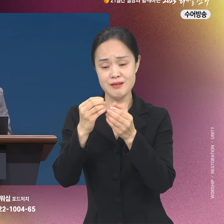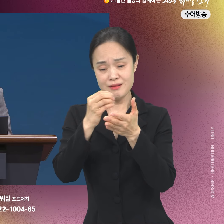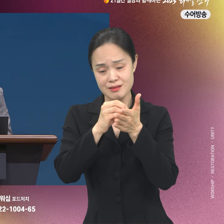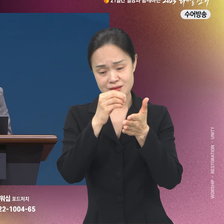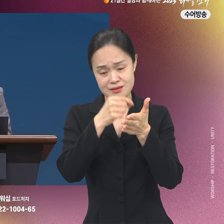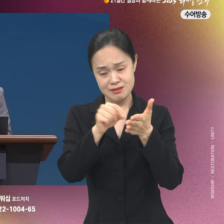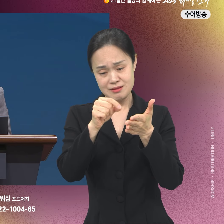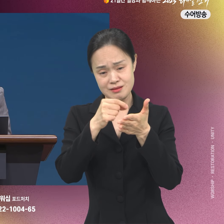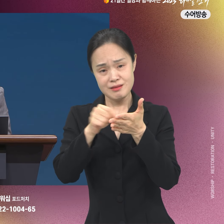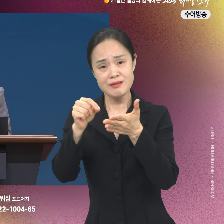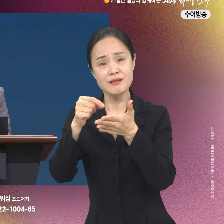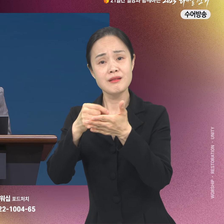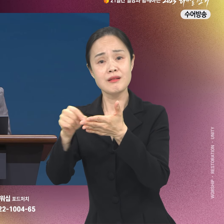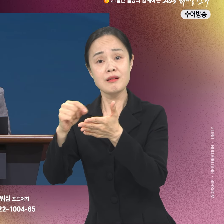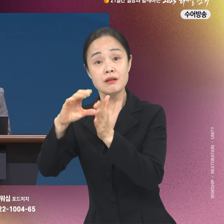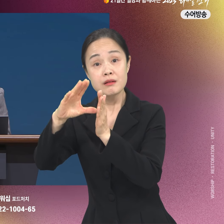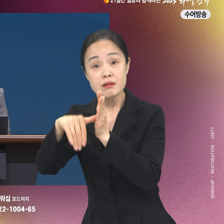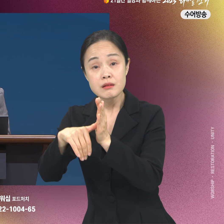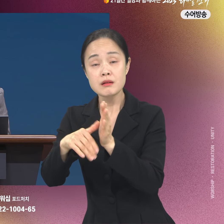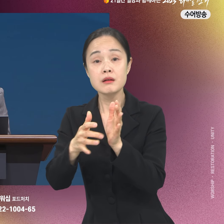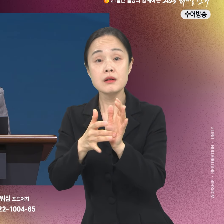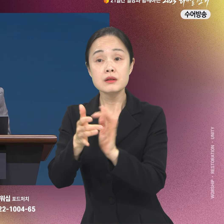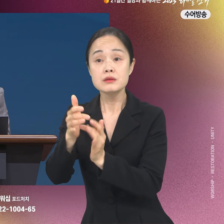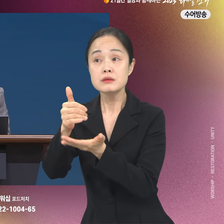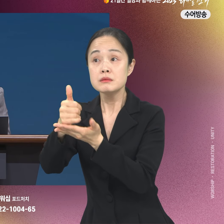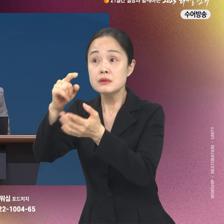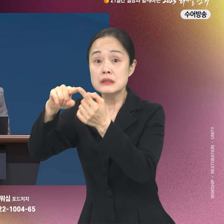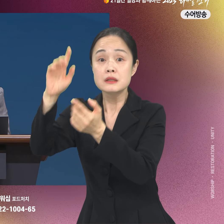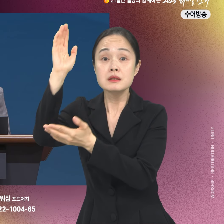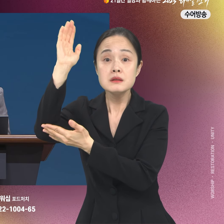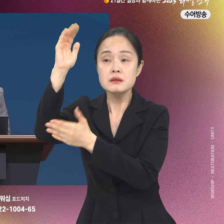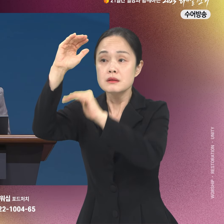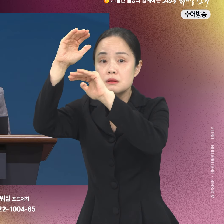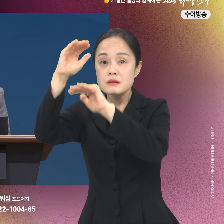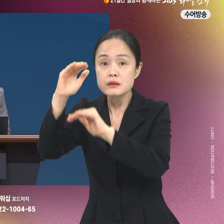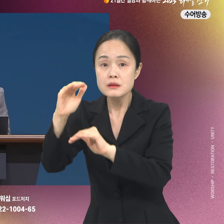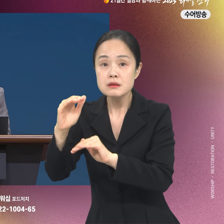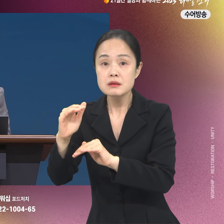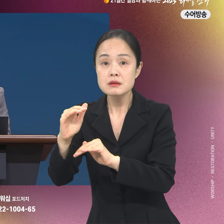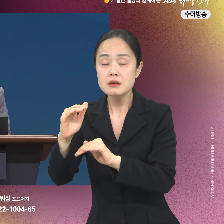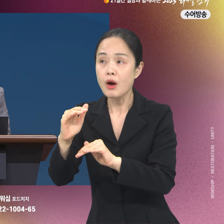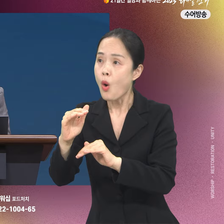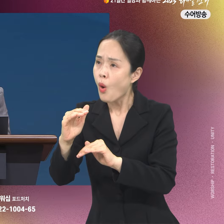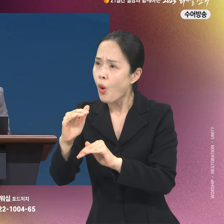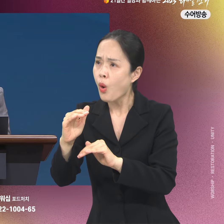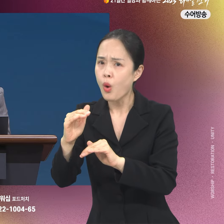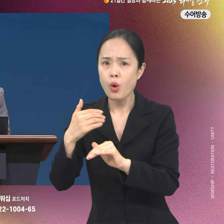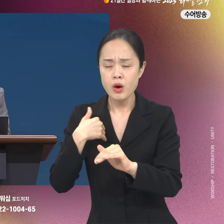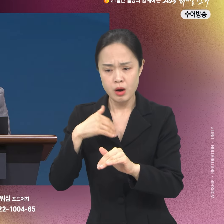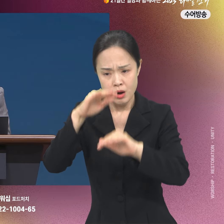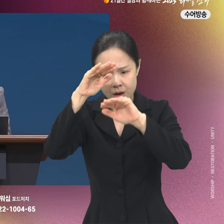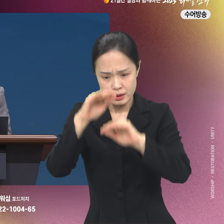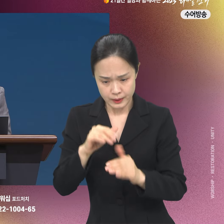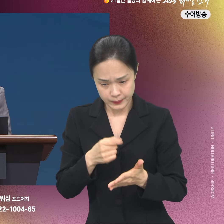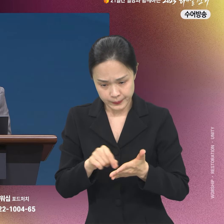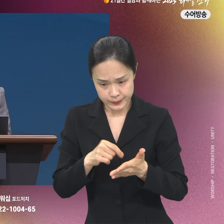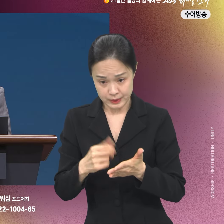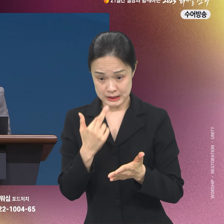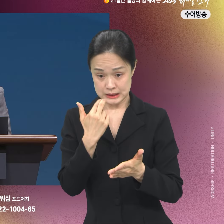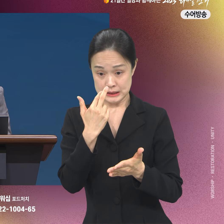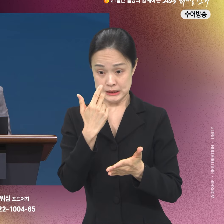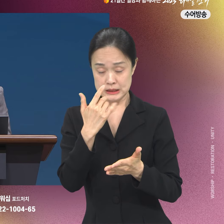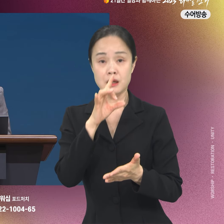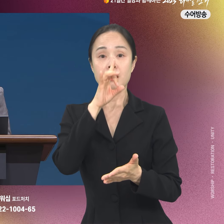조금이라도 들어간다면, 예수님 이야기를 다루는데 조금이라도 허투른 관점과 그릇된